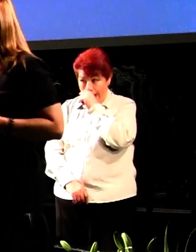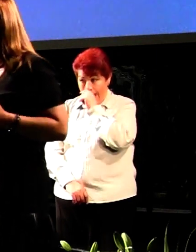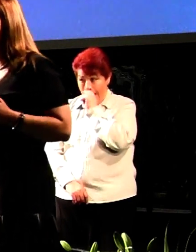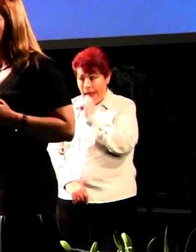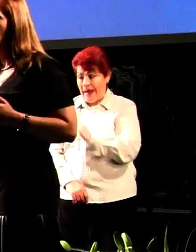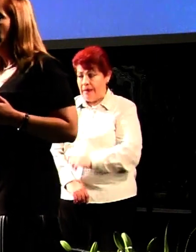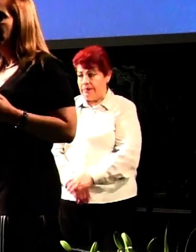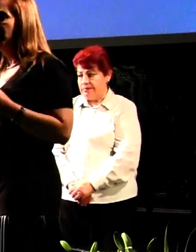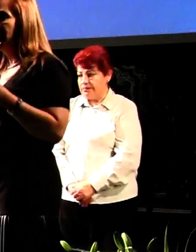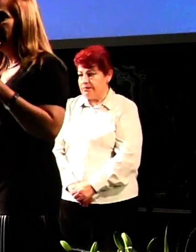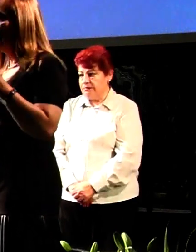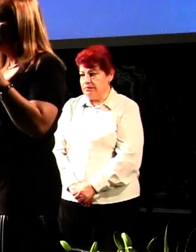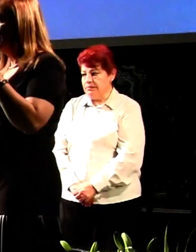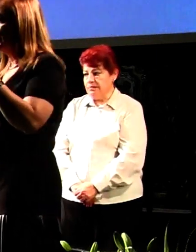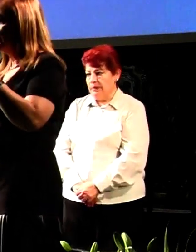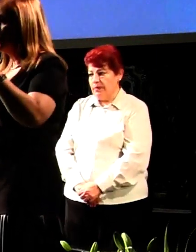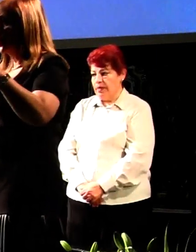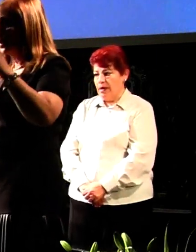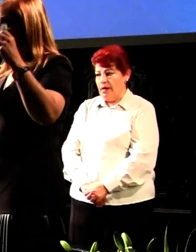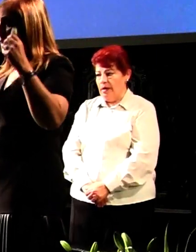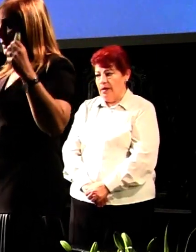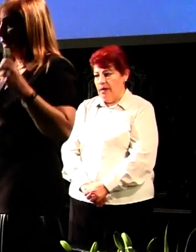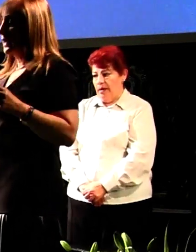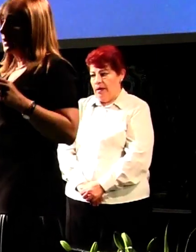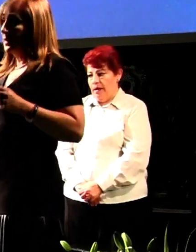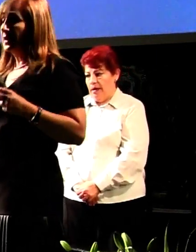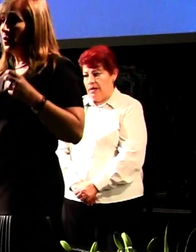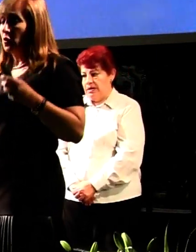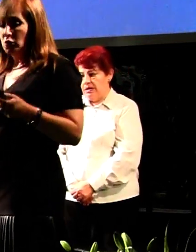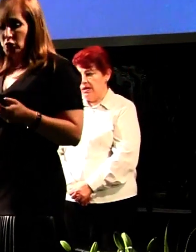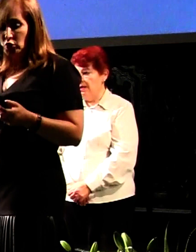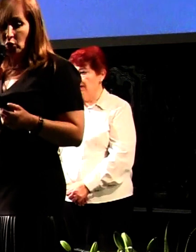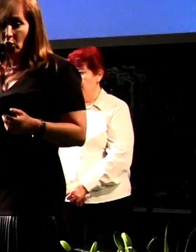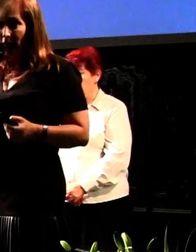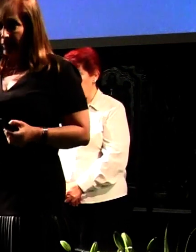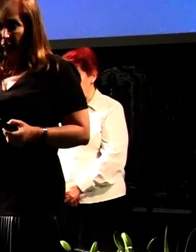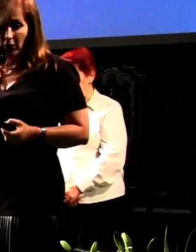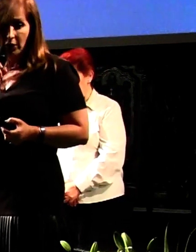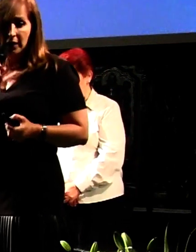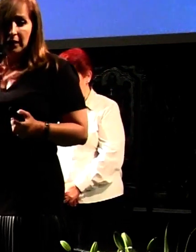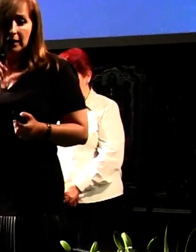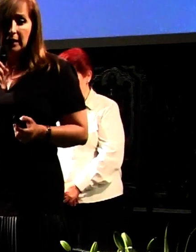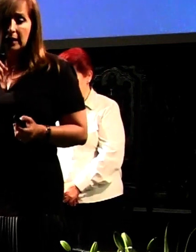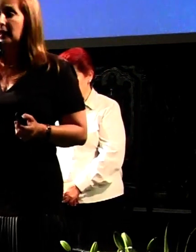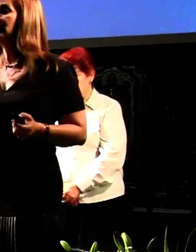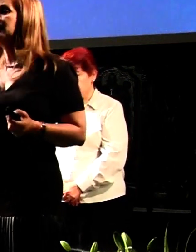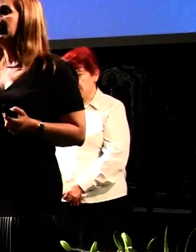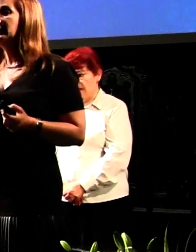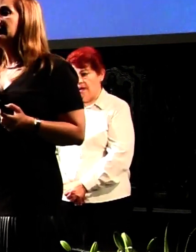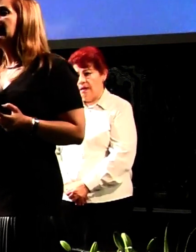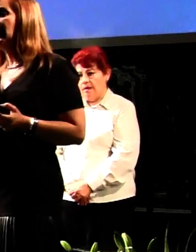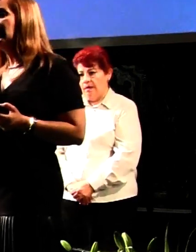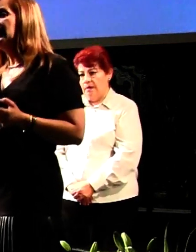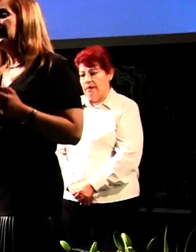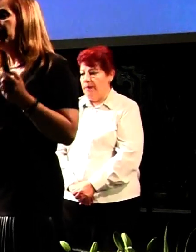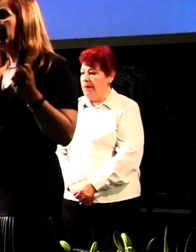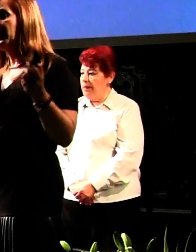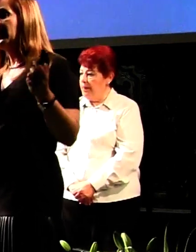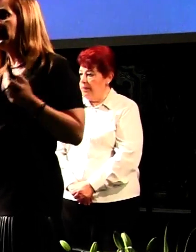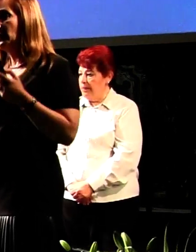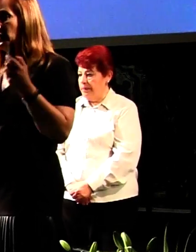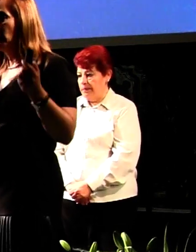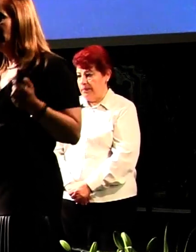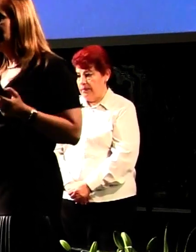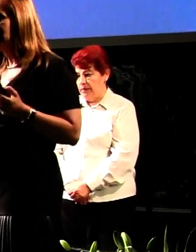cualquier tipo de implicación que tenga que ver con su cuerpo, y la cibernética, que